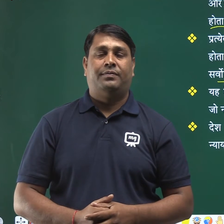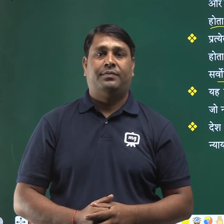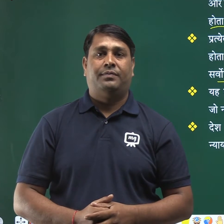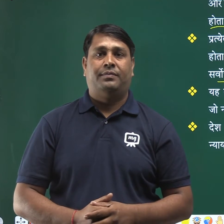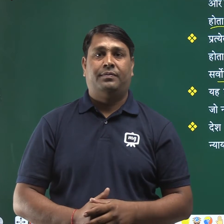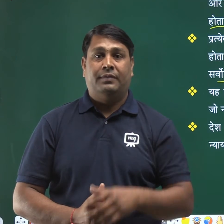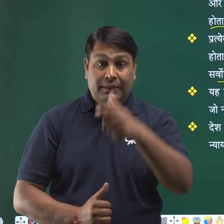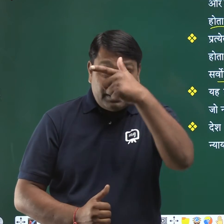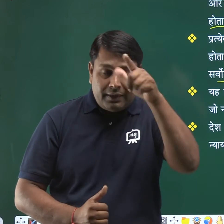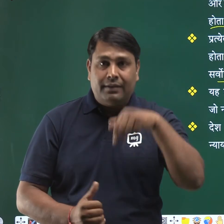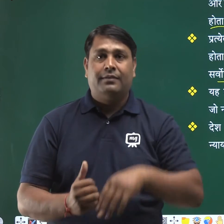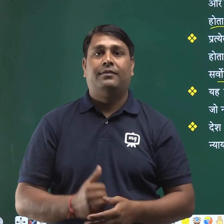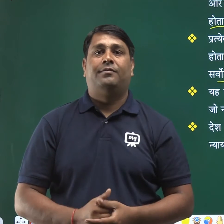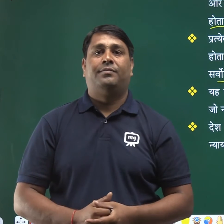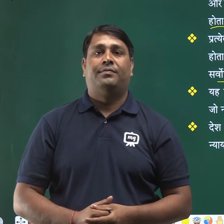यह देश की